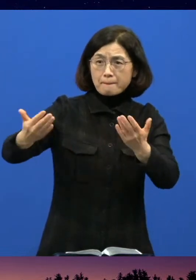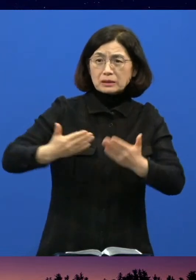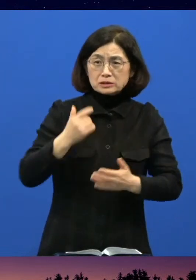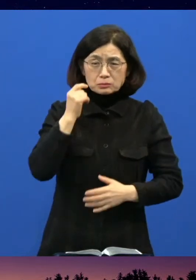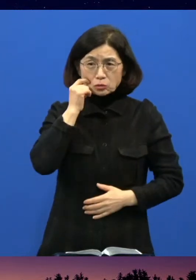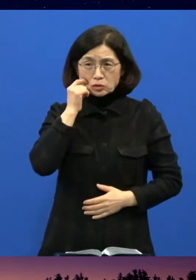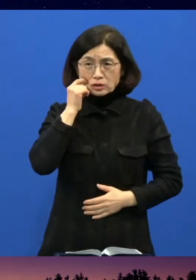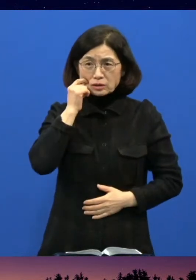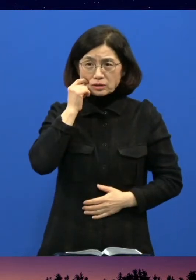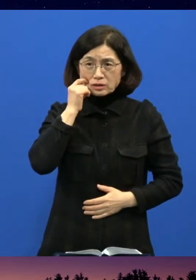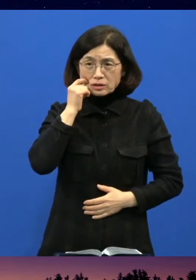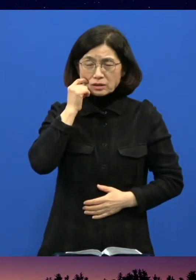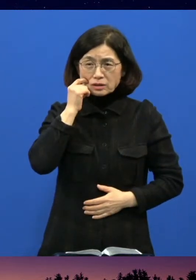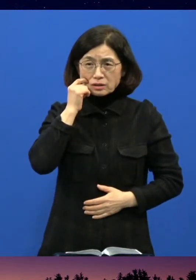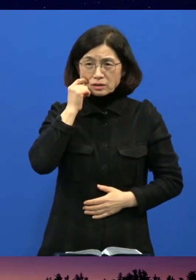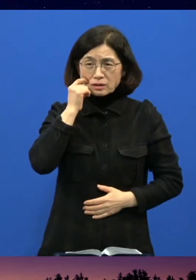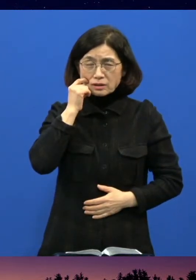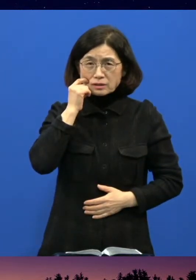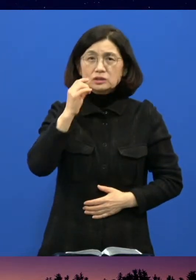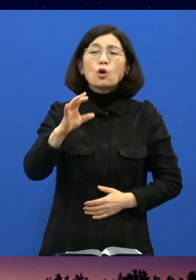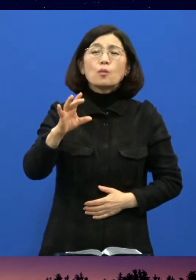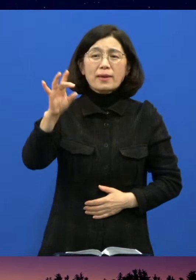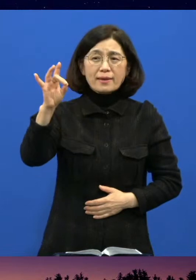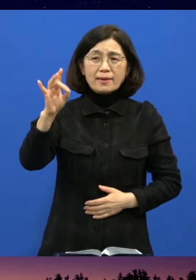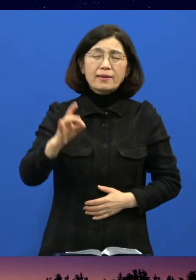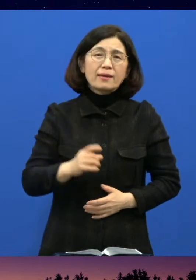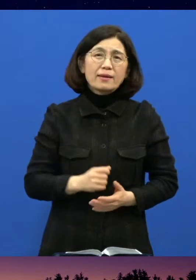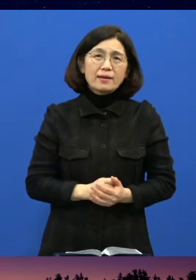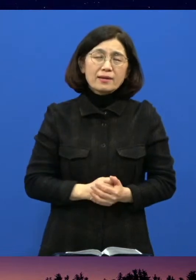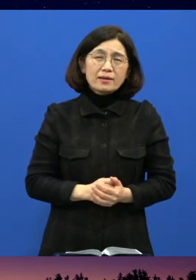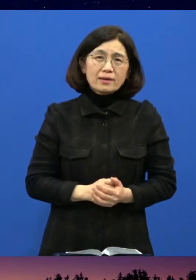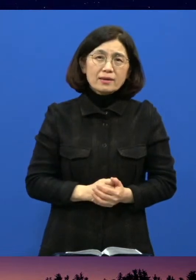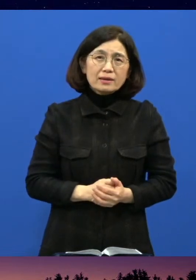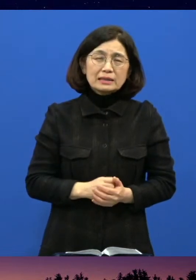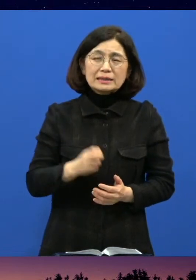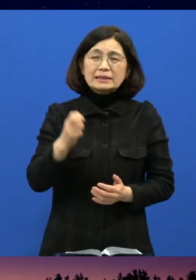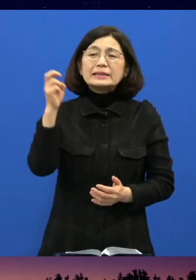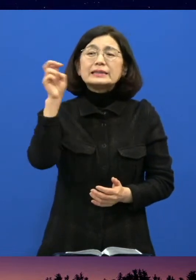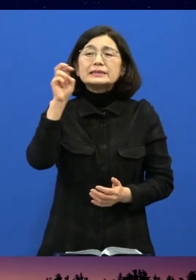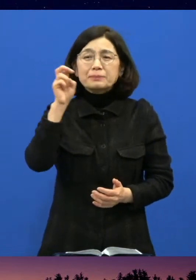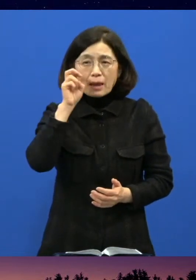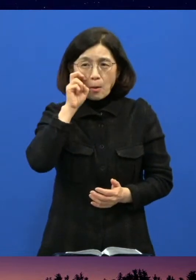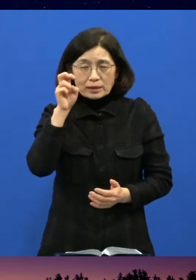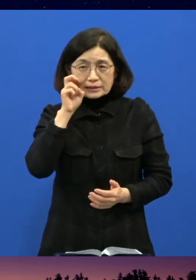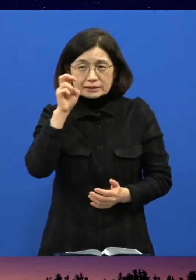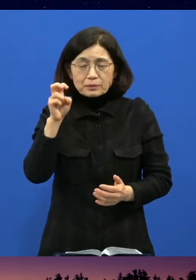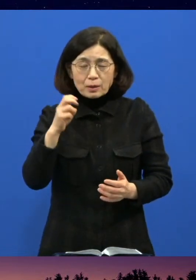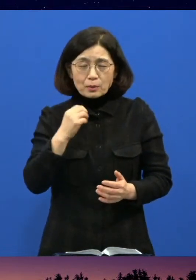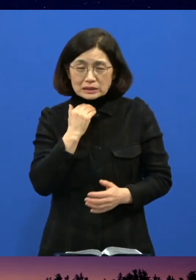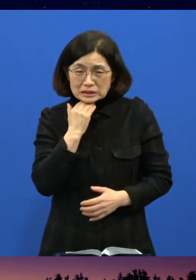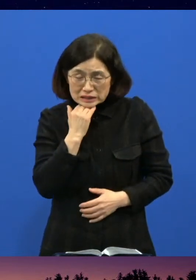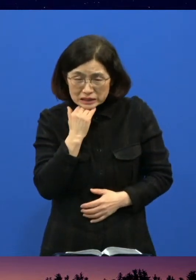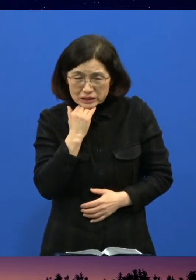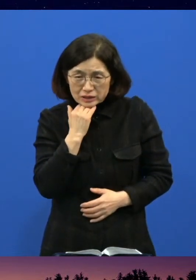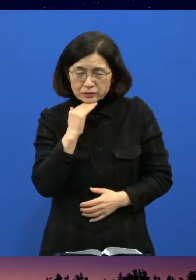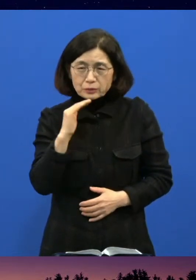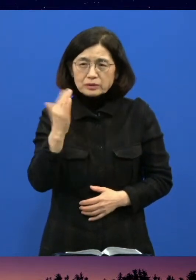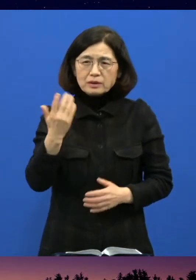여러분 1년을 기다리는 게 어려워요. 1년. 남의 일이니까 20개월 해도 여러분들 별로 뭐 감동이 없으시지만,